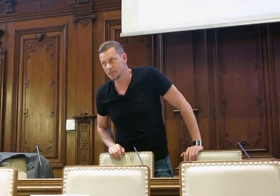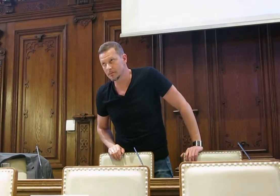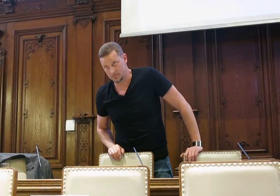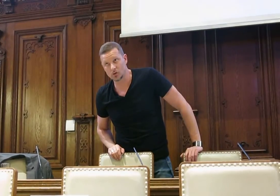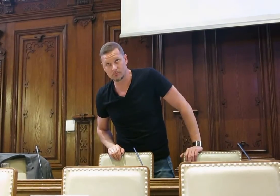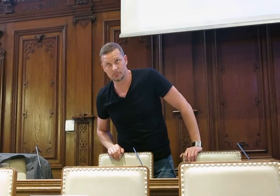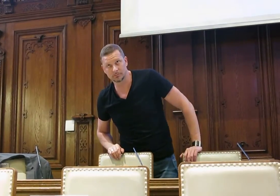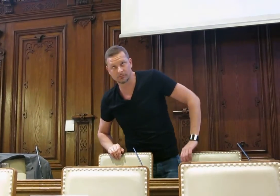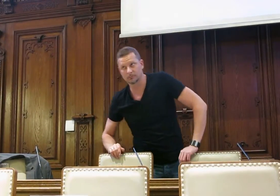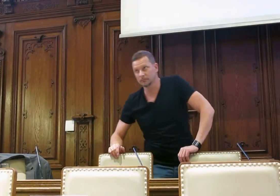Okay?